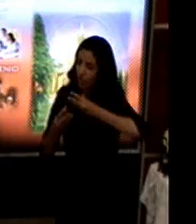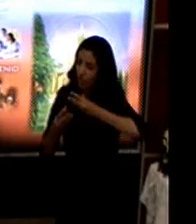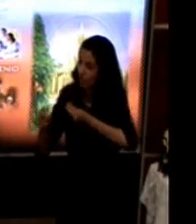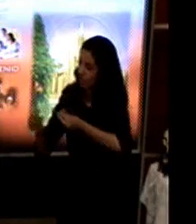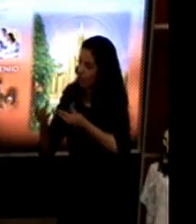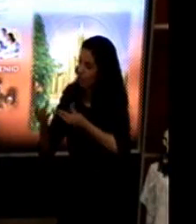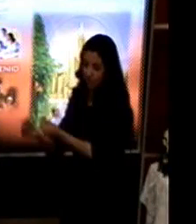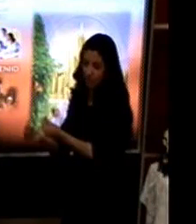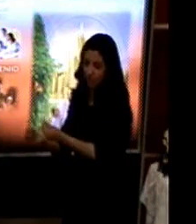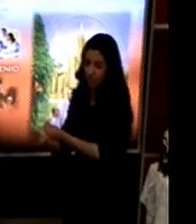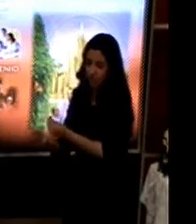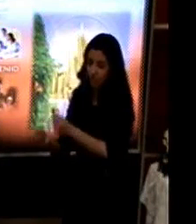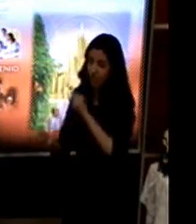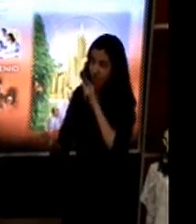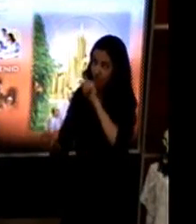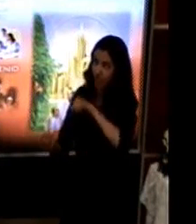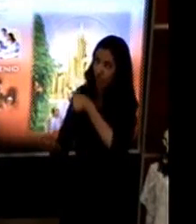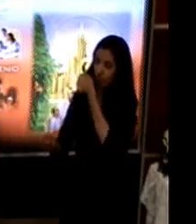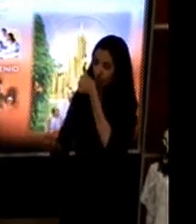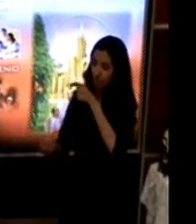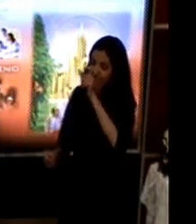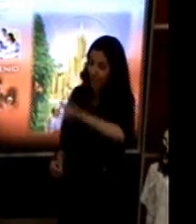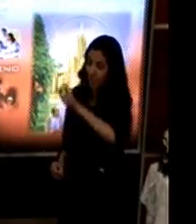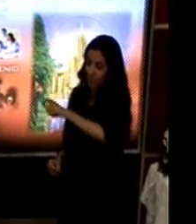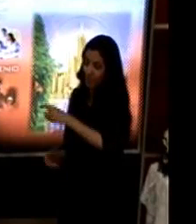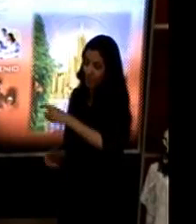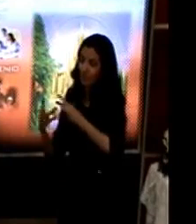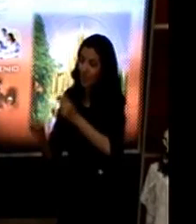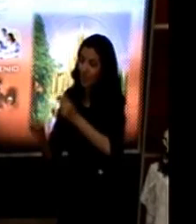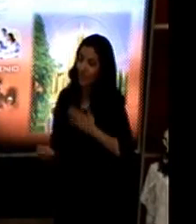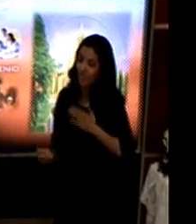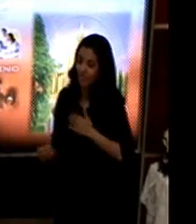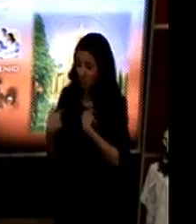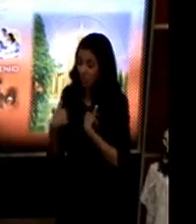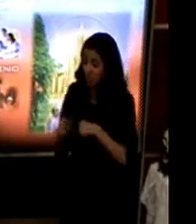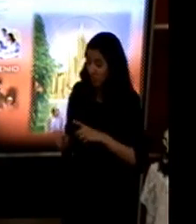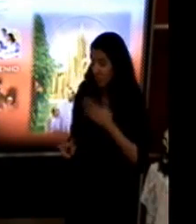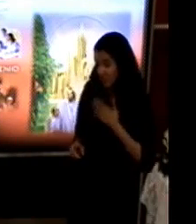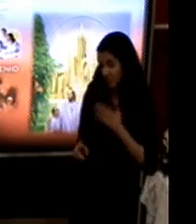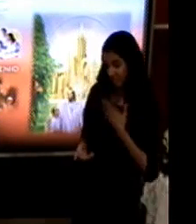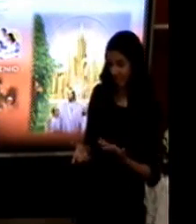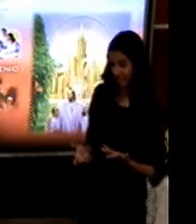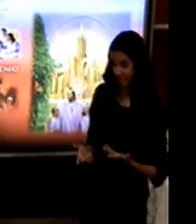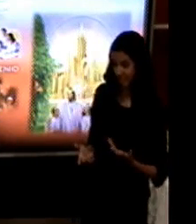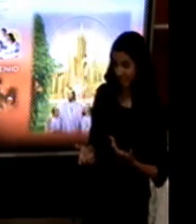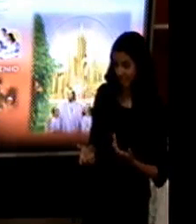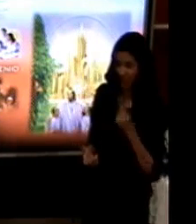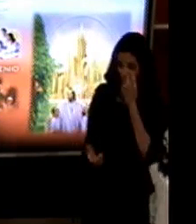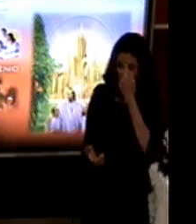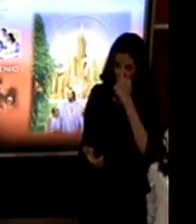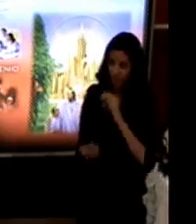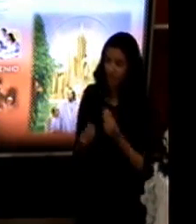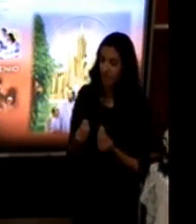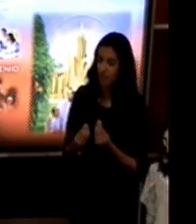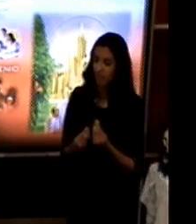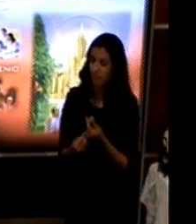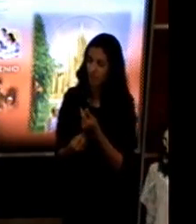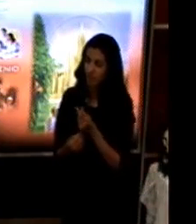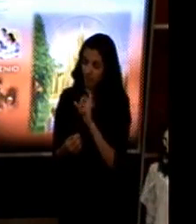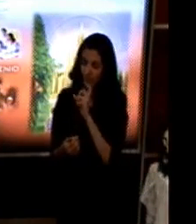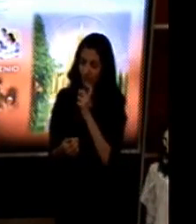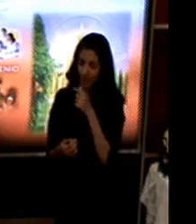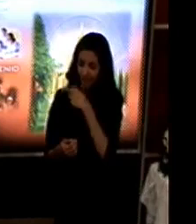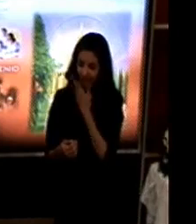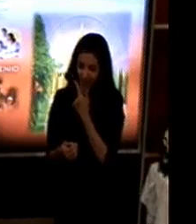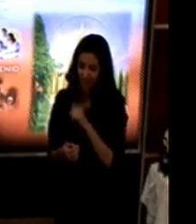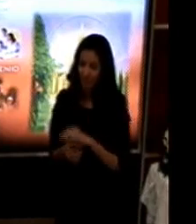que traigan alegría tanto a otros como a uno mismo. Y lo último que quiero decir es la palabrita que me